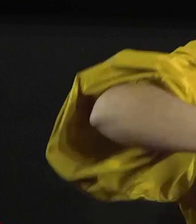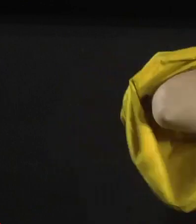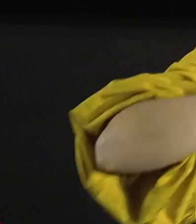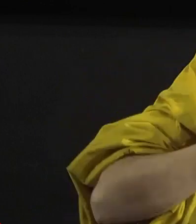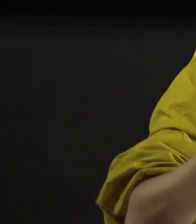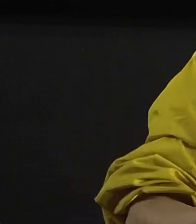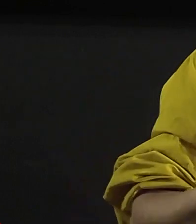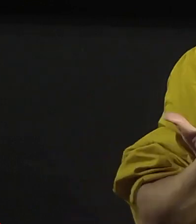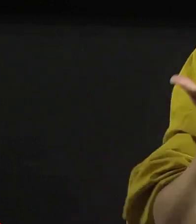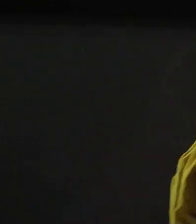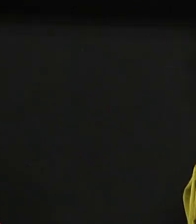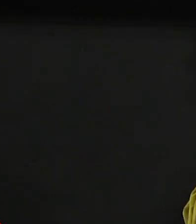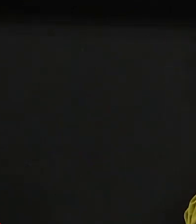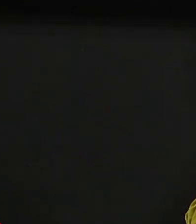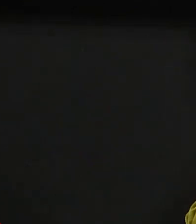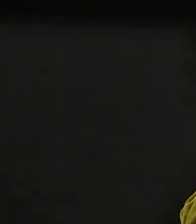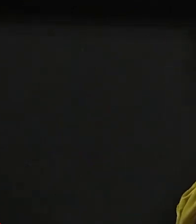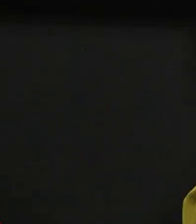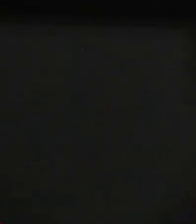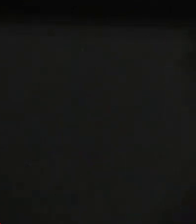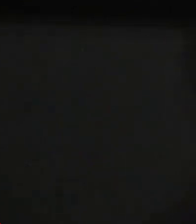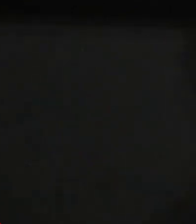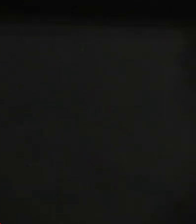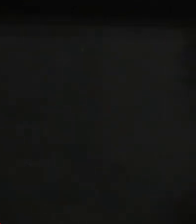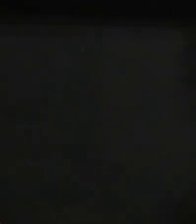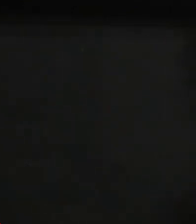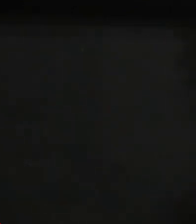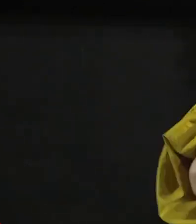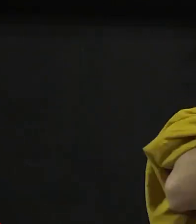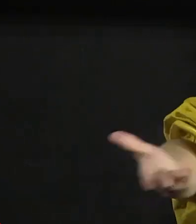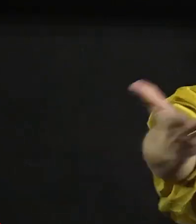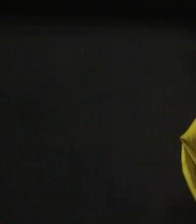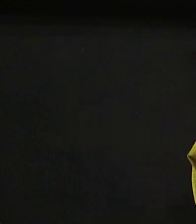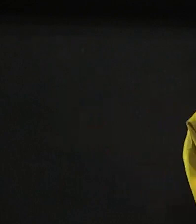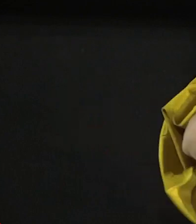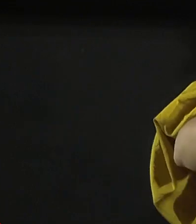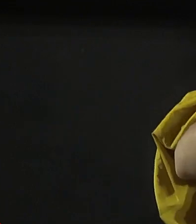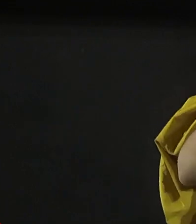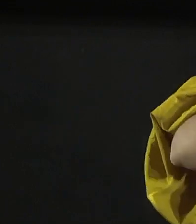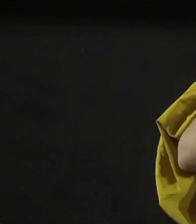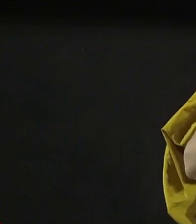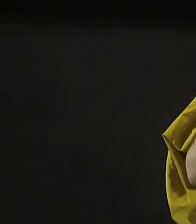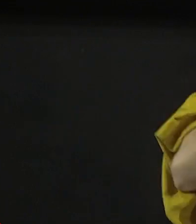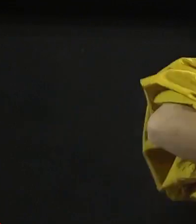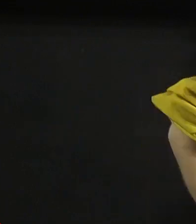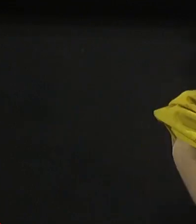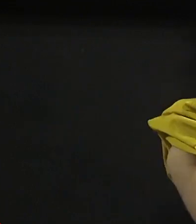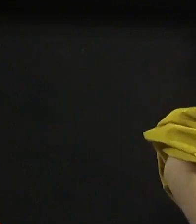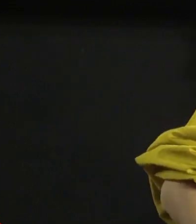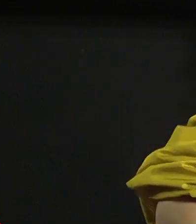muy bonito y que nosotros aportamos los oyentes aportan una cosa y las personas sordas aportan otra cosa y eso es